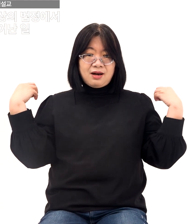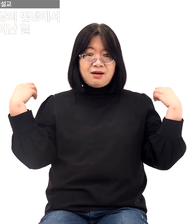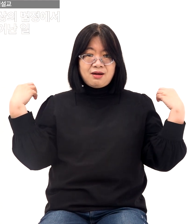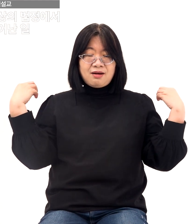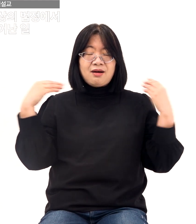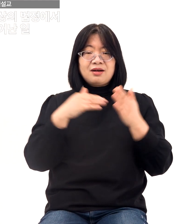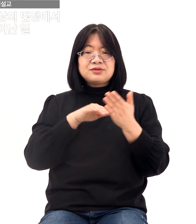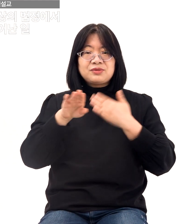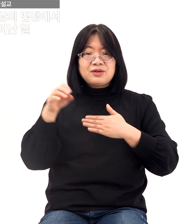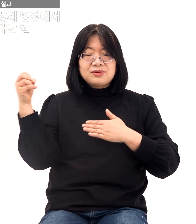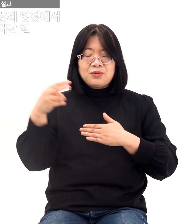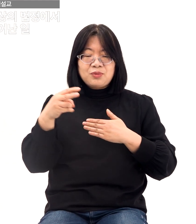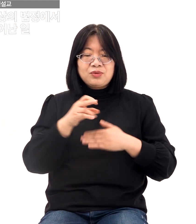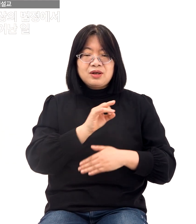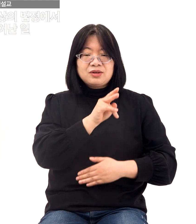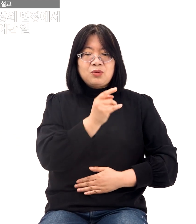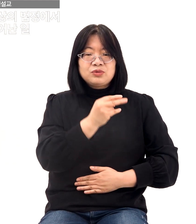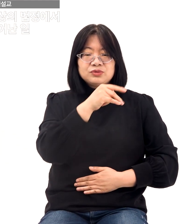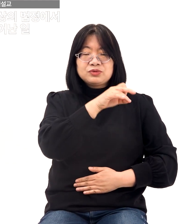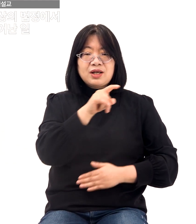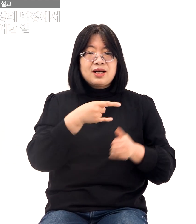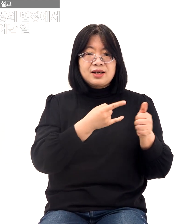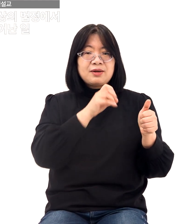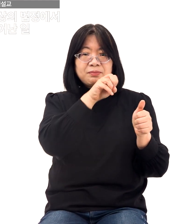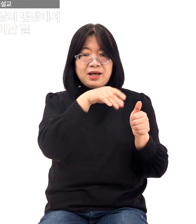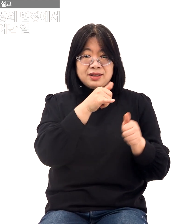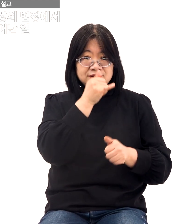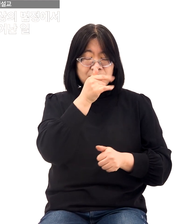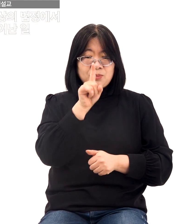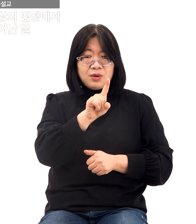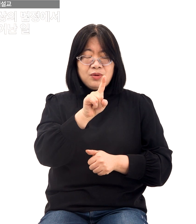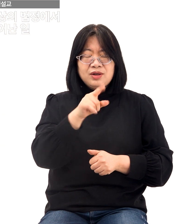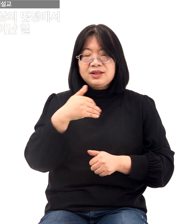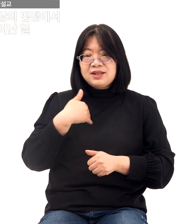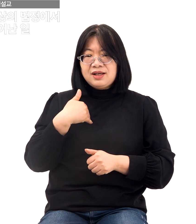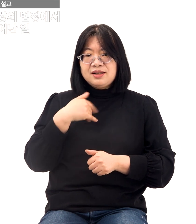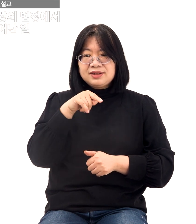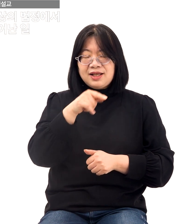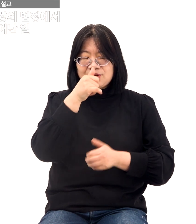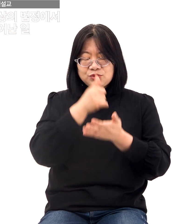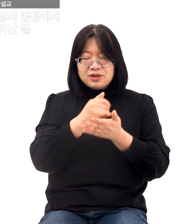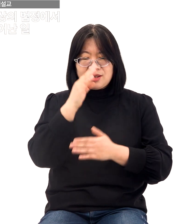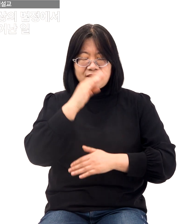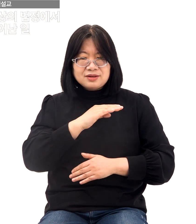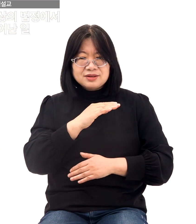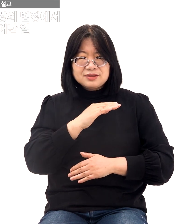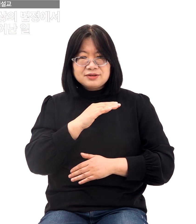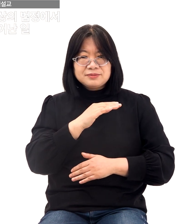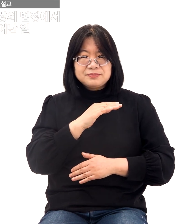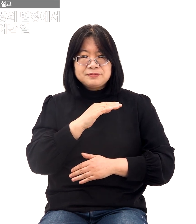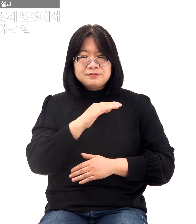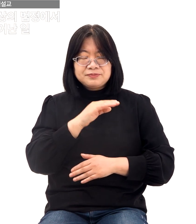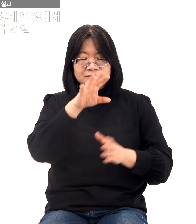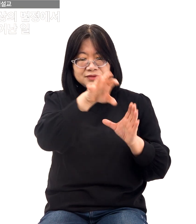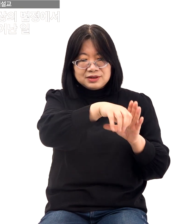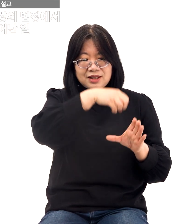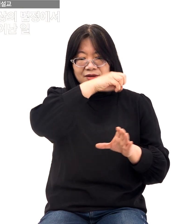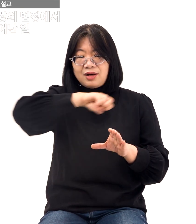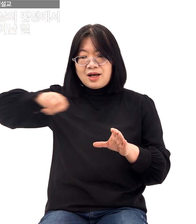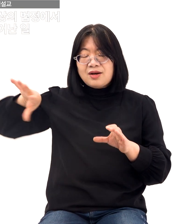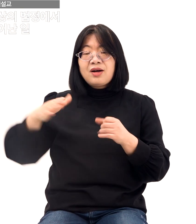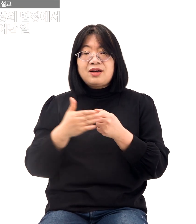하시고 또 여호수아에게 이르시되 내가 네 죄악을 제거하여